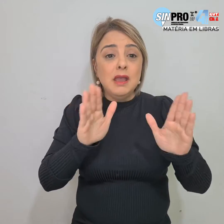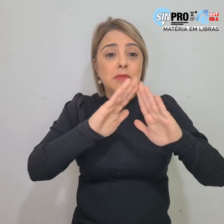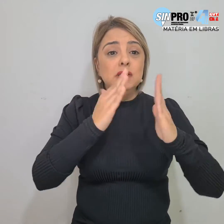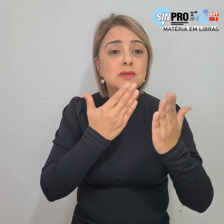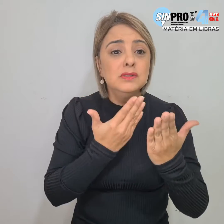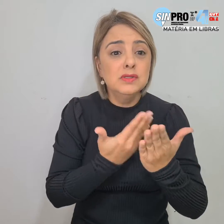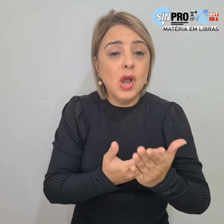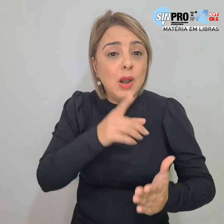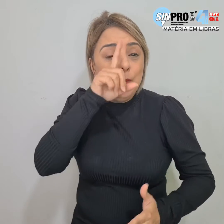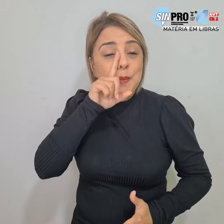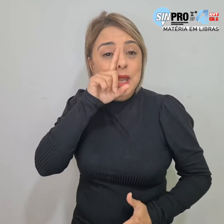vidas em risco, critica.